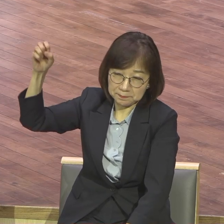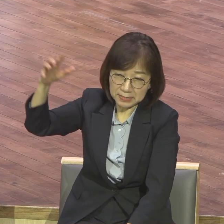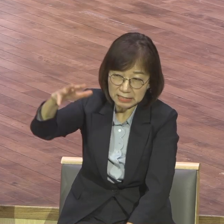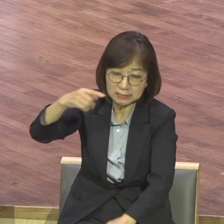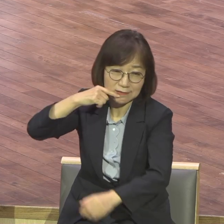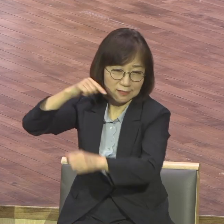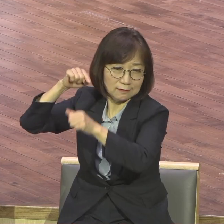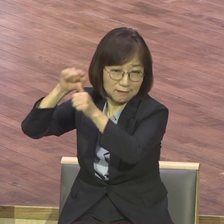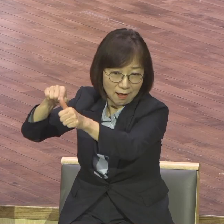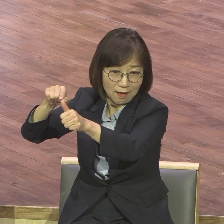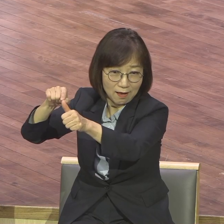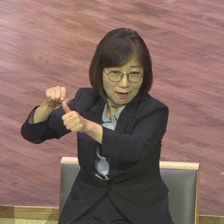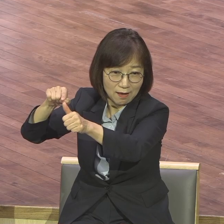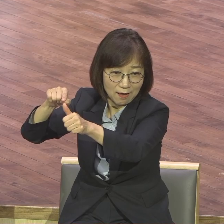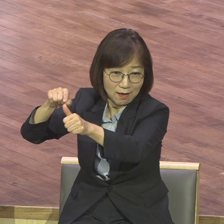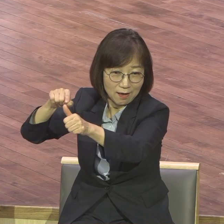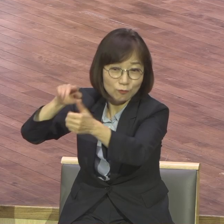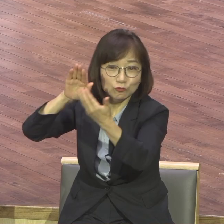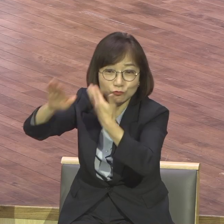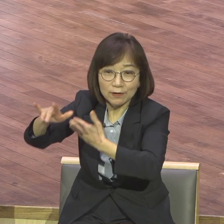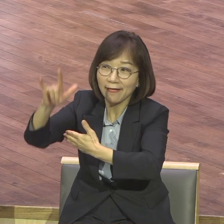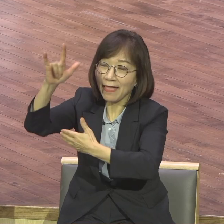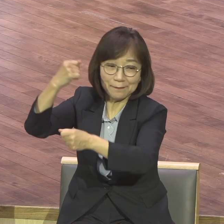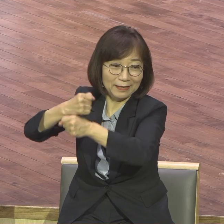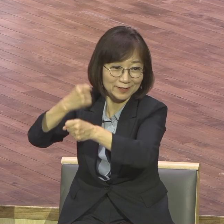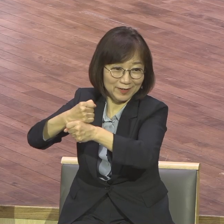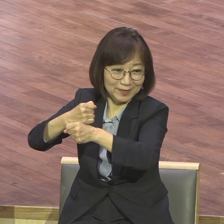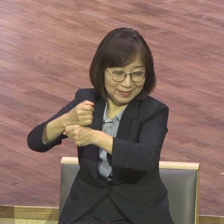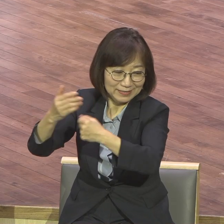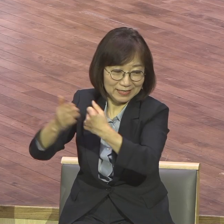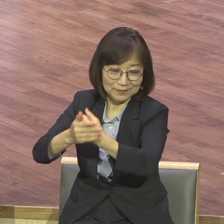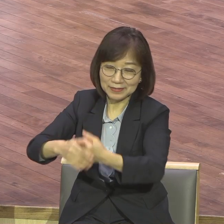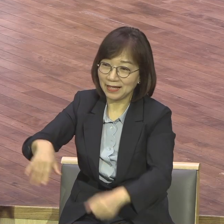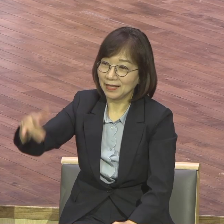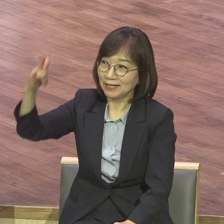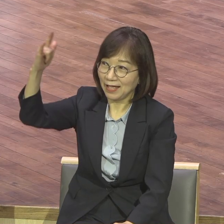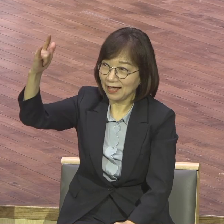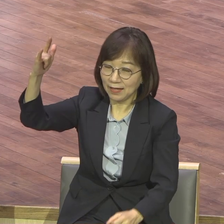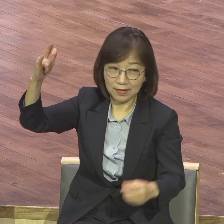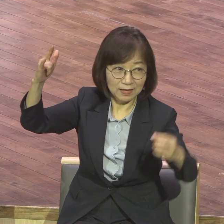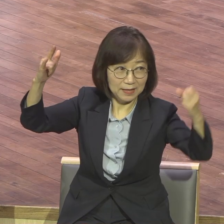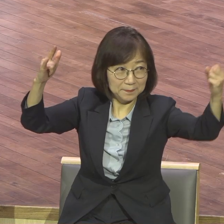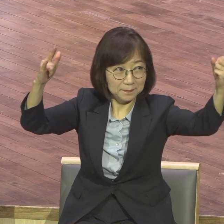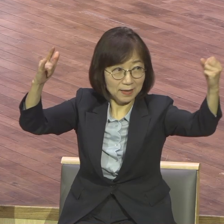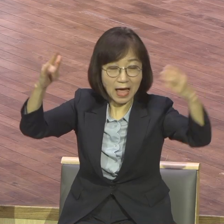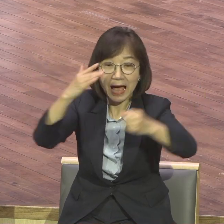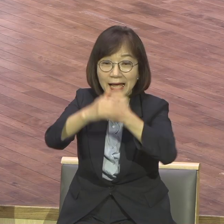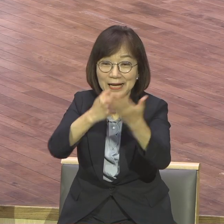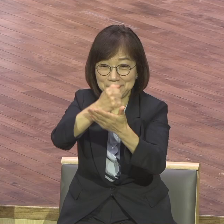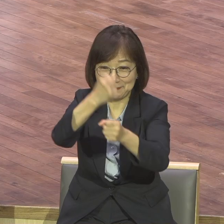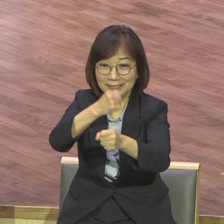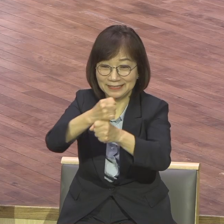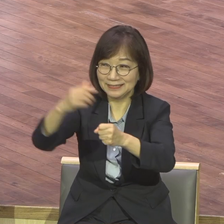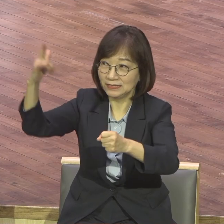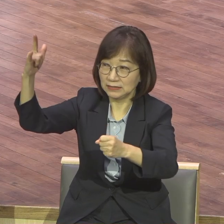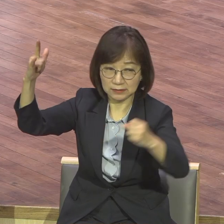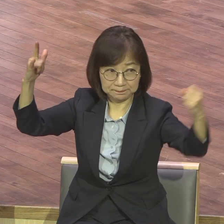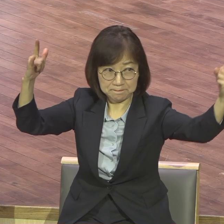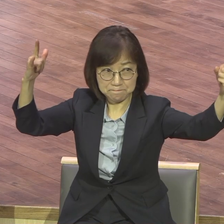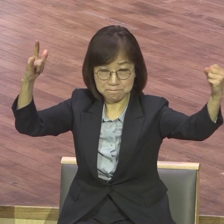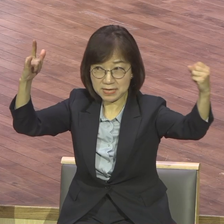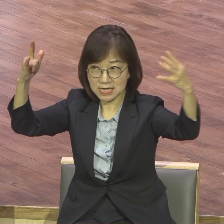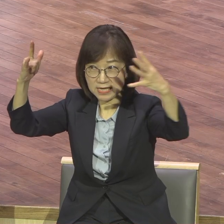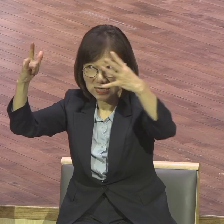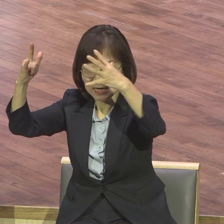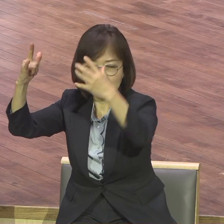있었다고. 그러니까 저 해가 빛을 발하는 것은 빛을 비춰주니까 반사하고 지금 빛을 비추는 거예요. 그 말세가